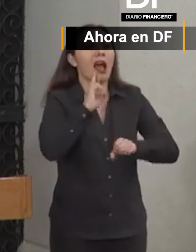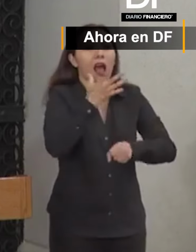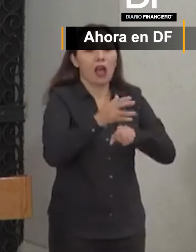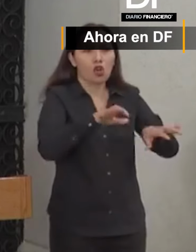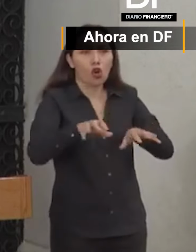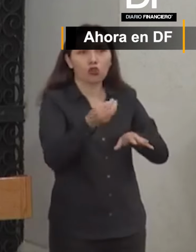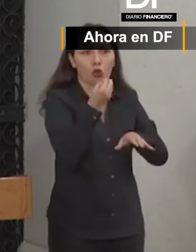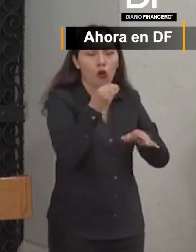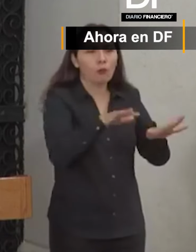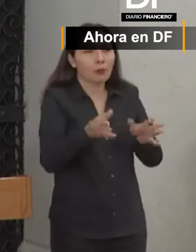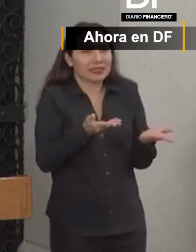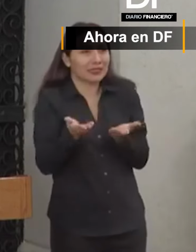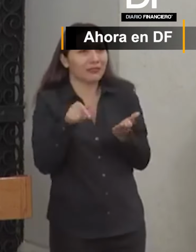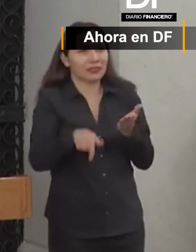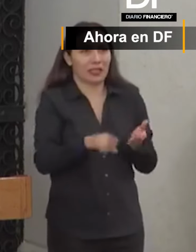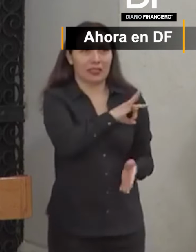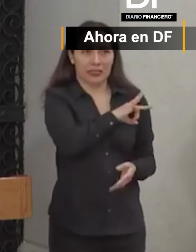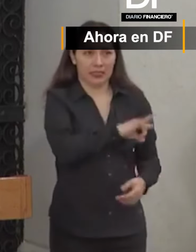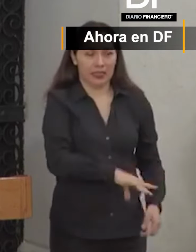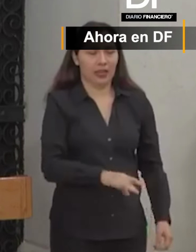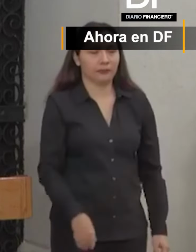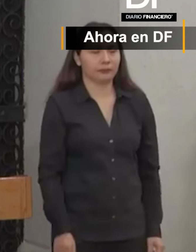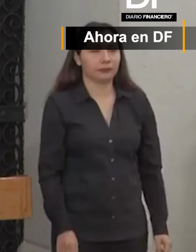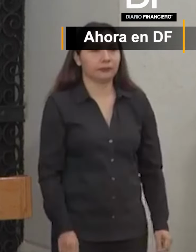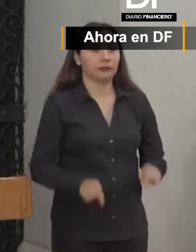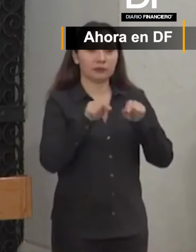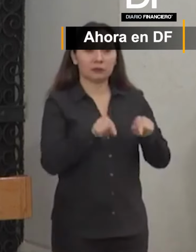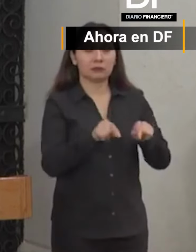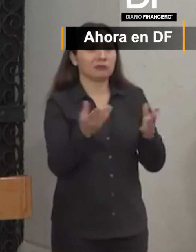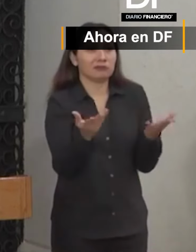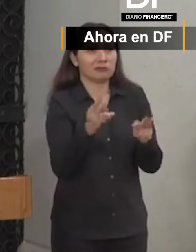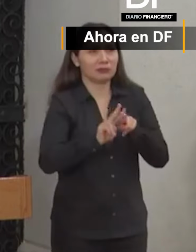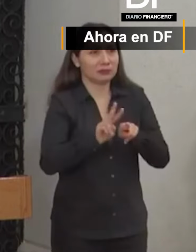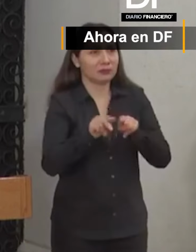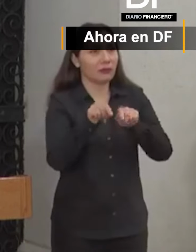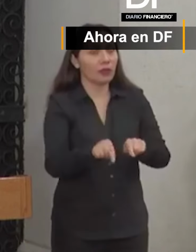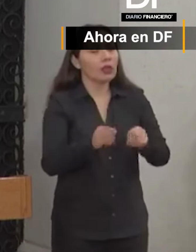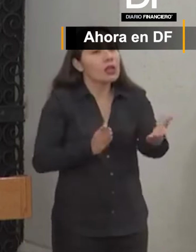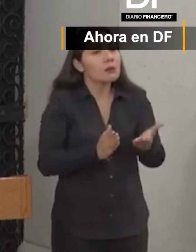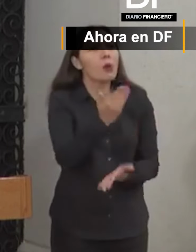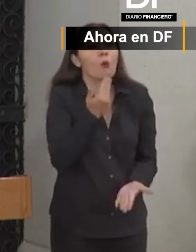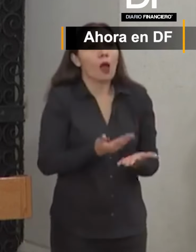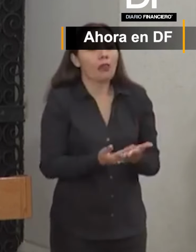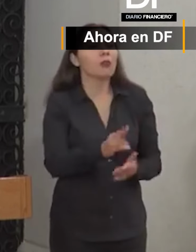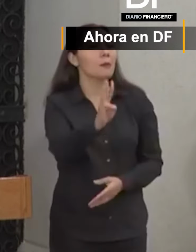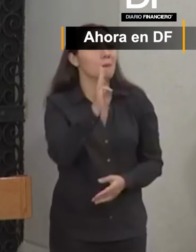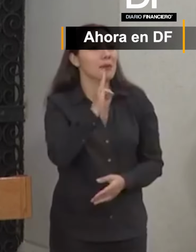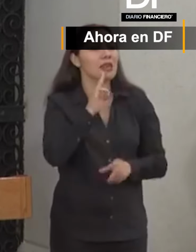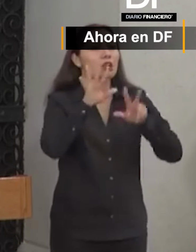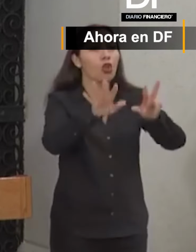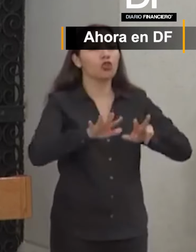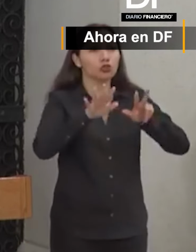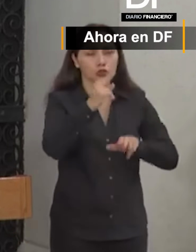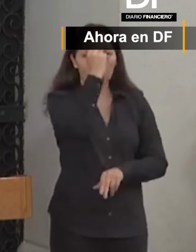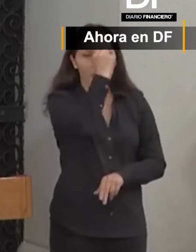abastecimiento de los bienes y servicios en nuestro país. Esta medida regirá a partir del miércoles 18